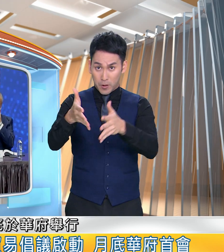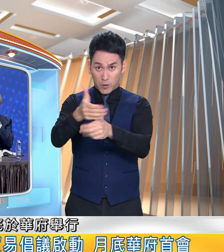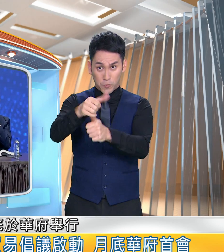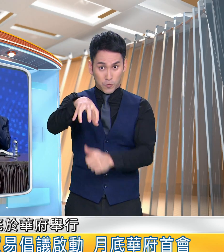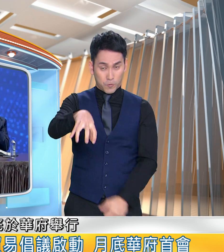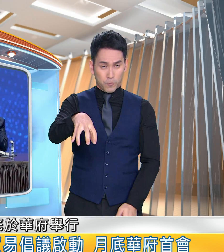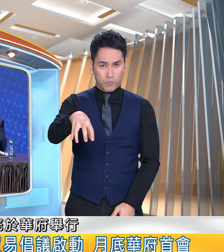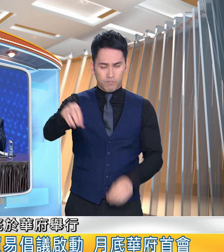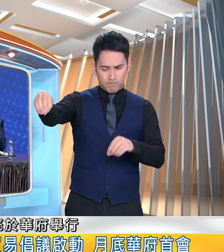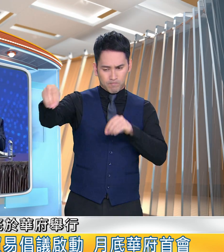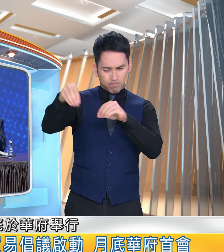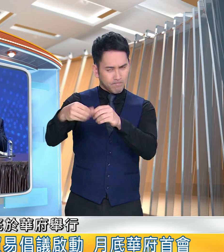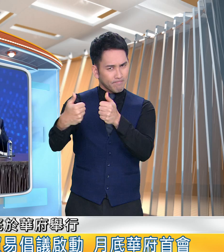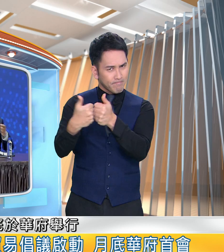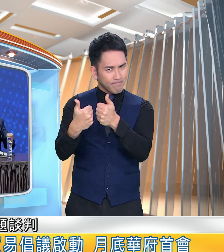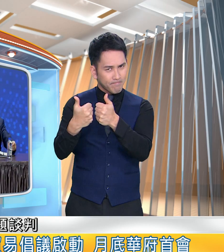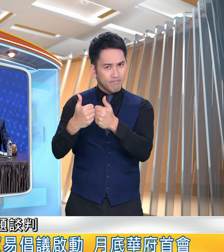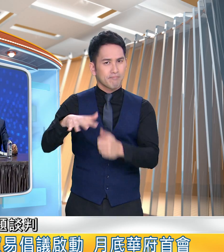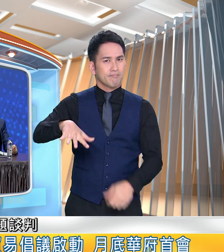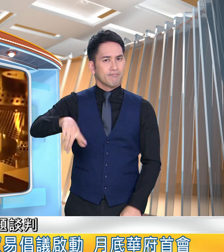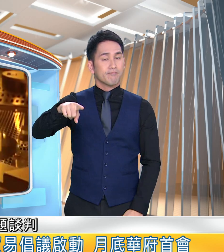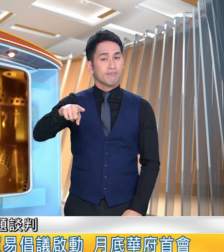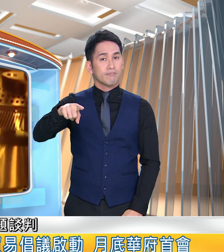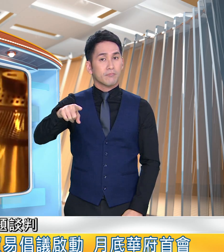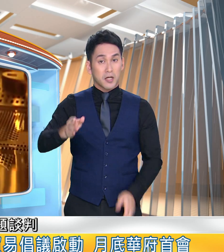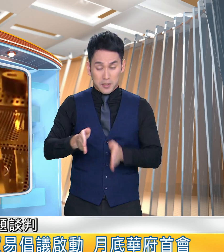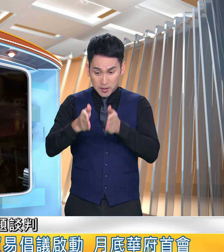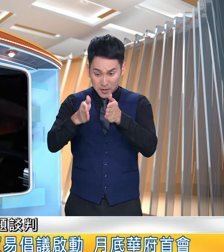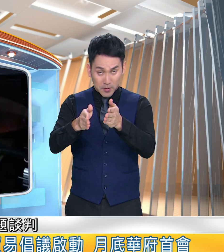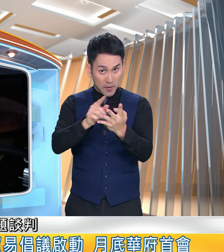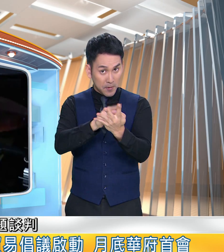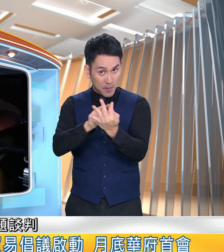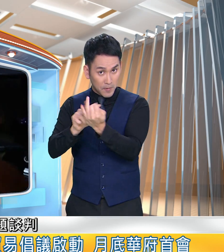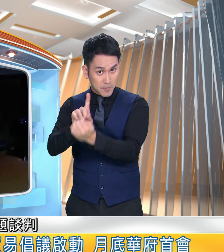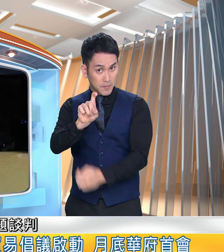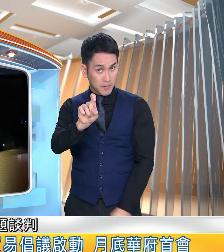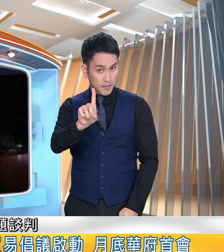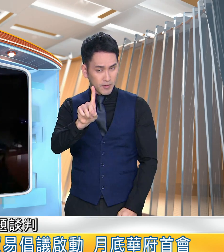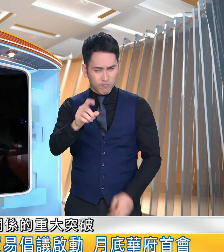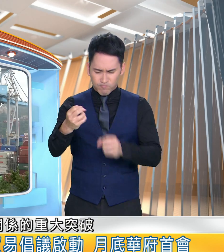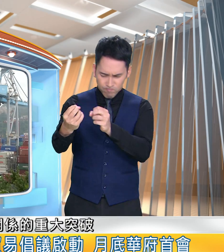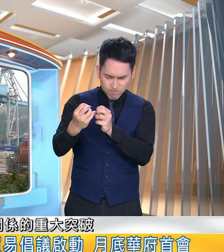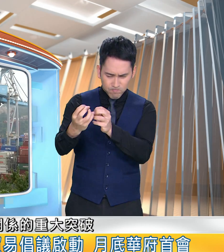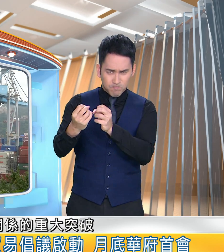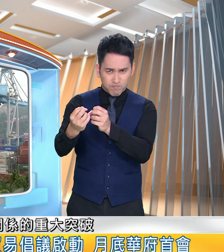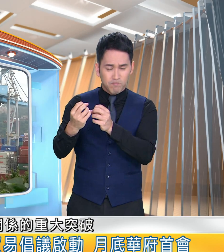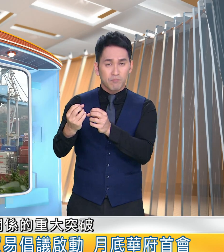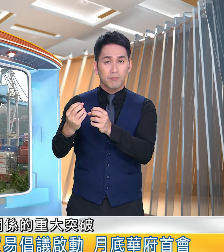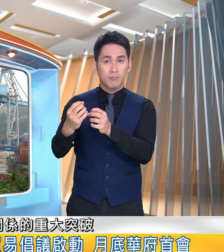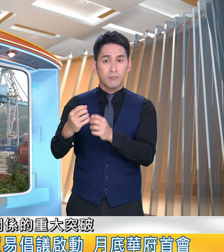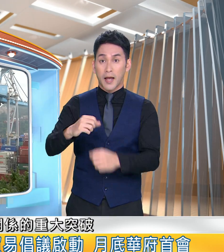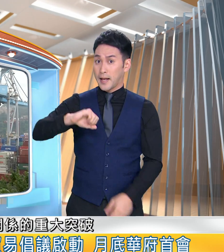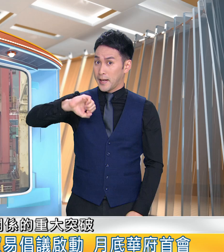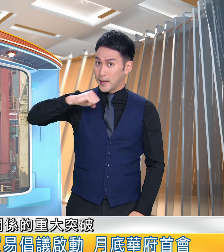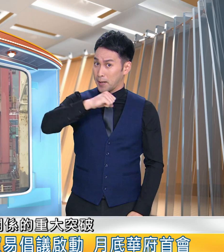行，将会就11个议题谈判。这也是台美经贸关系的重大突